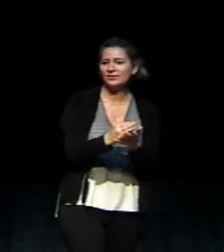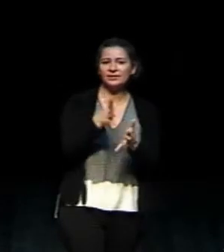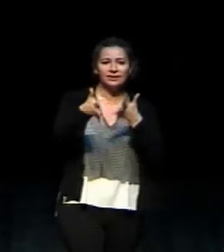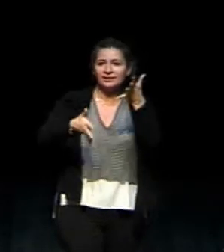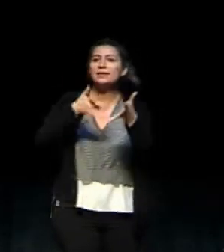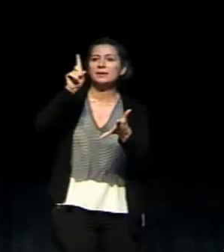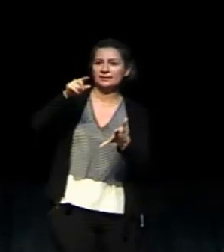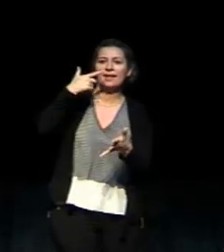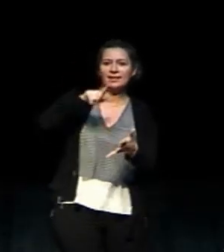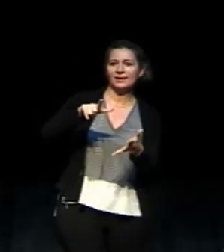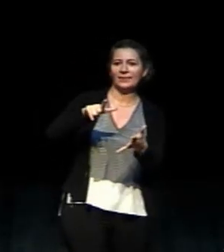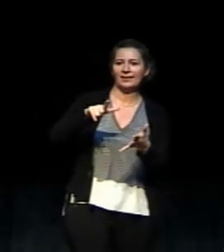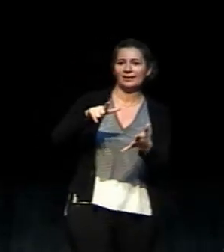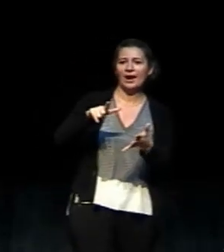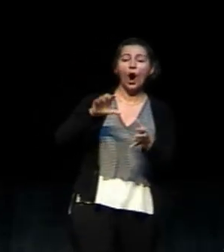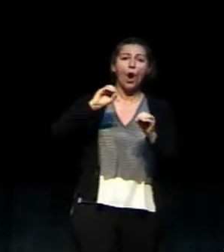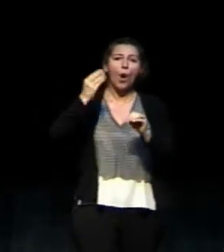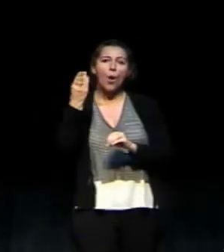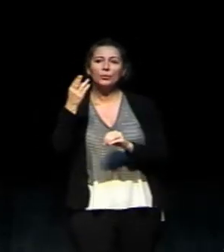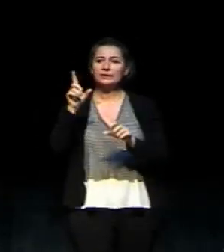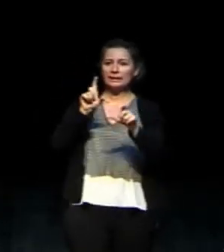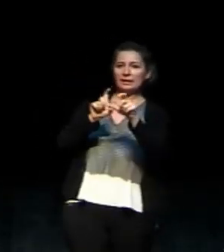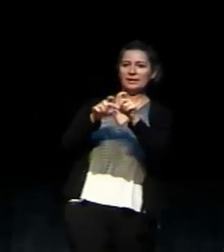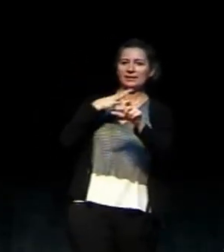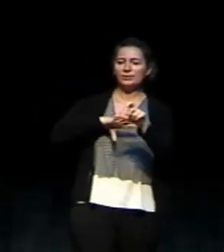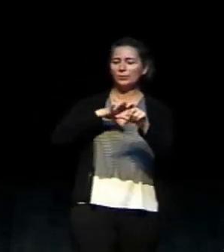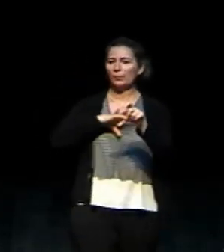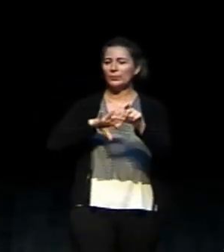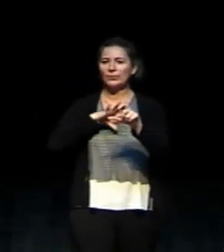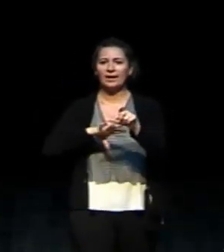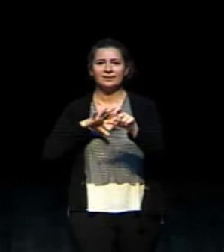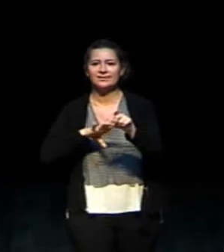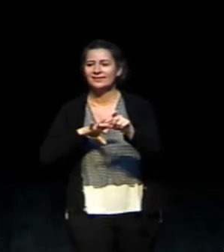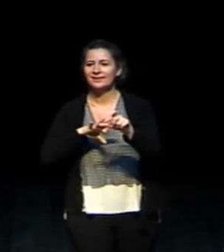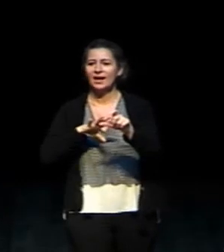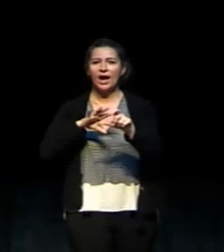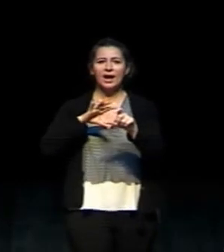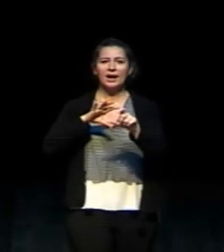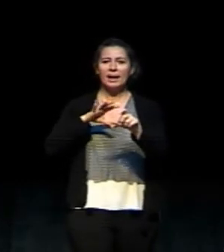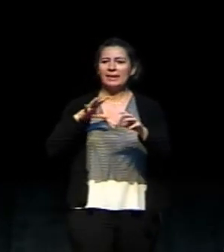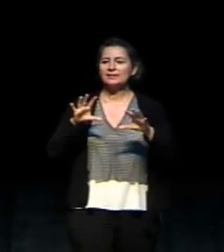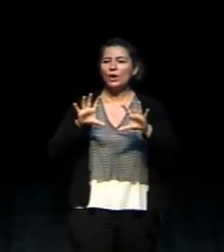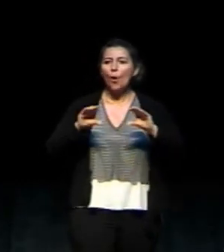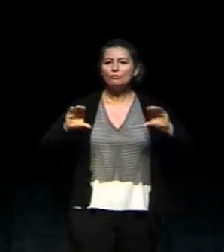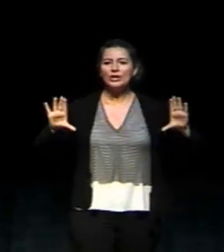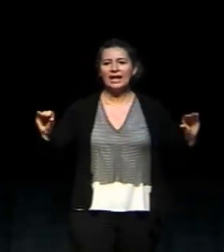tem, é uma crença que ela tem a respeito da língua de sinais enquanto língua e a dependência que ela ainda traz